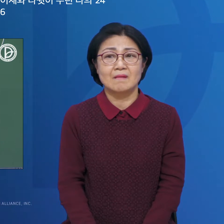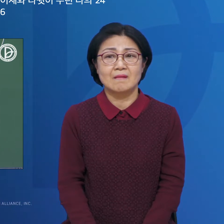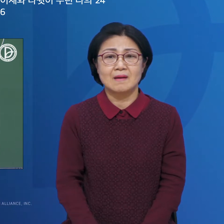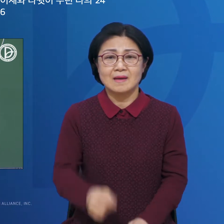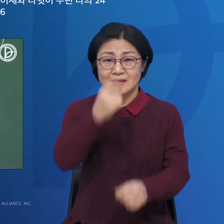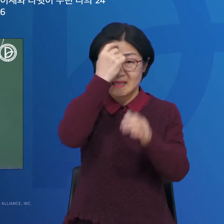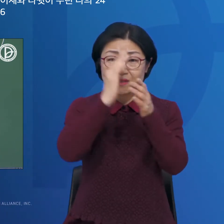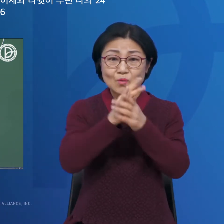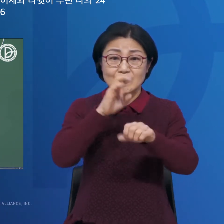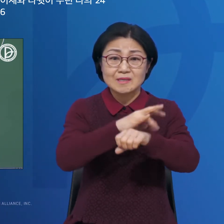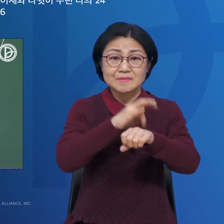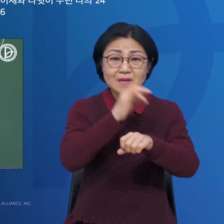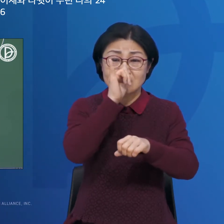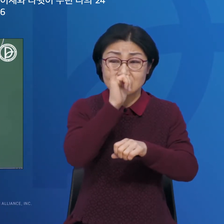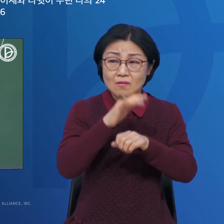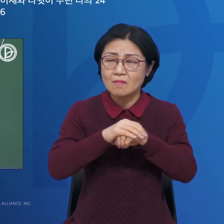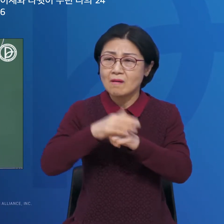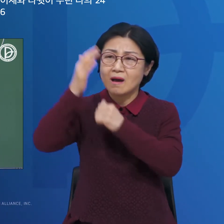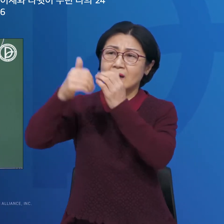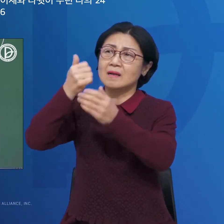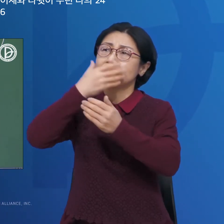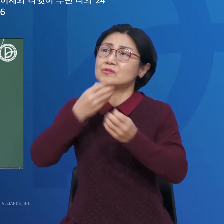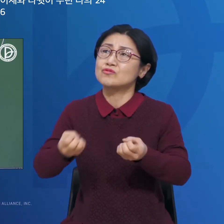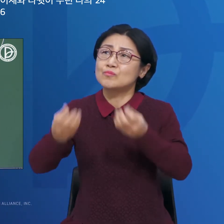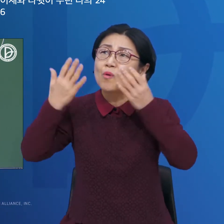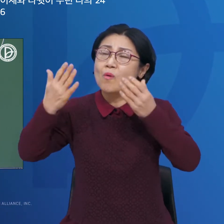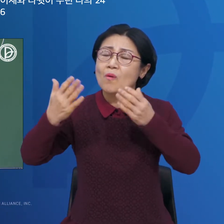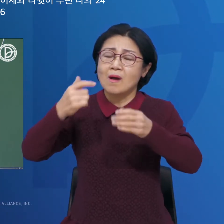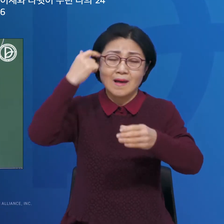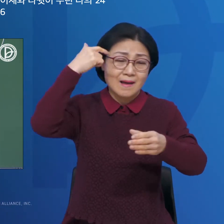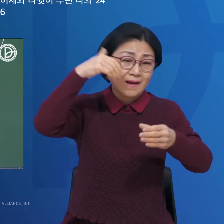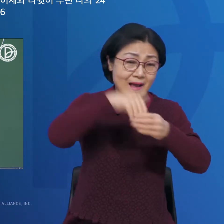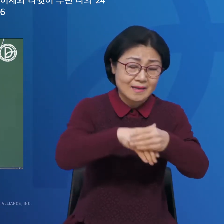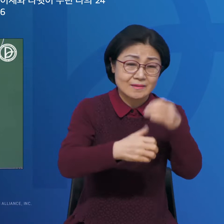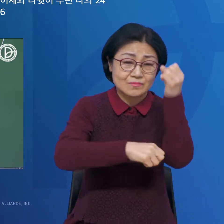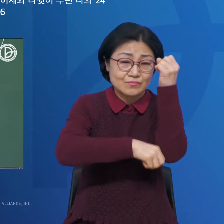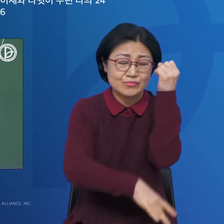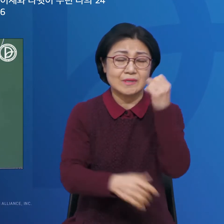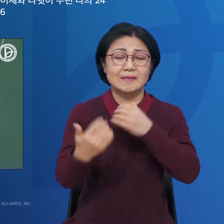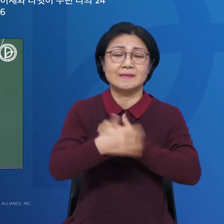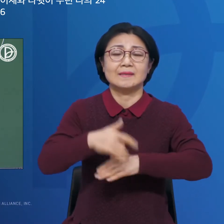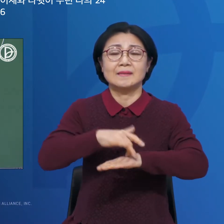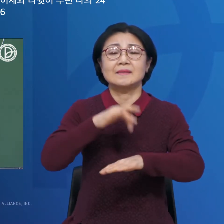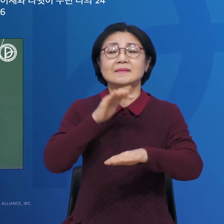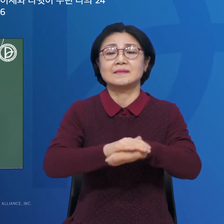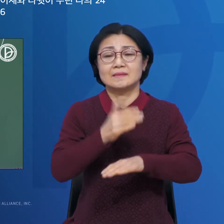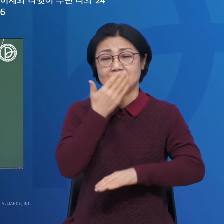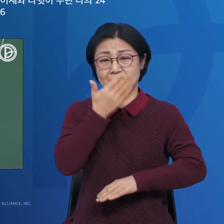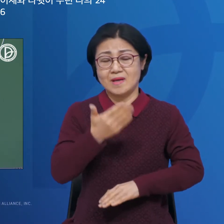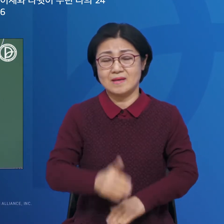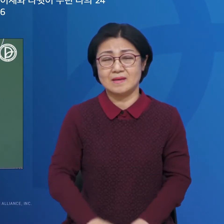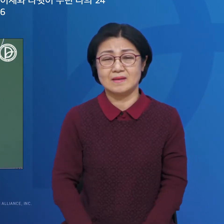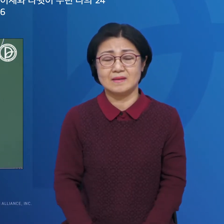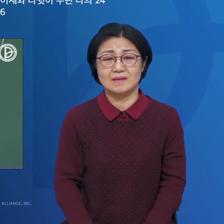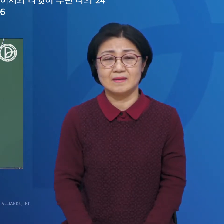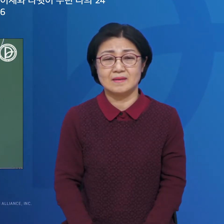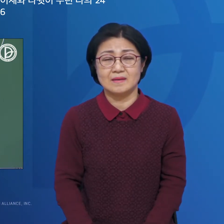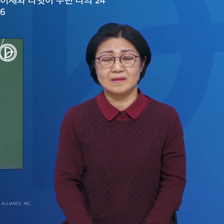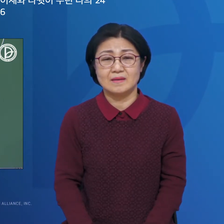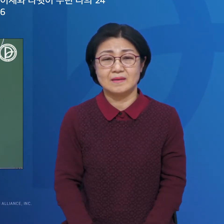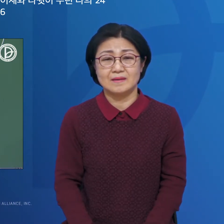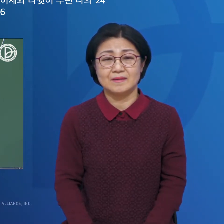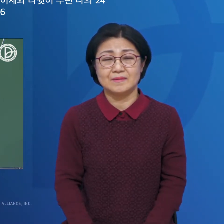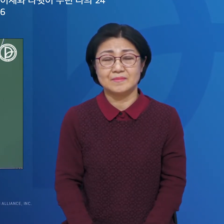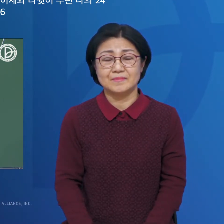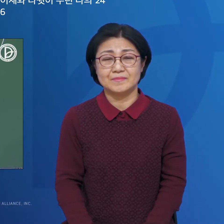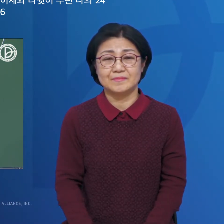this becomes our 24 hours, we see that the God's answers become imprinted, rooted, and becomes their nature. 이렇게 보통 이 신앙생활